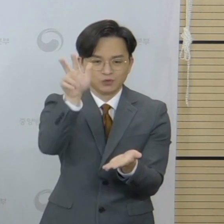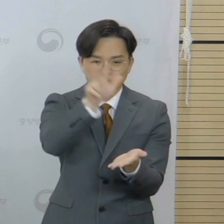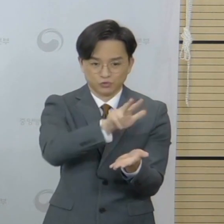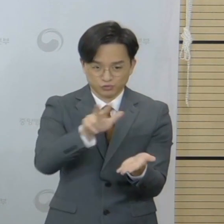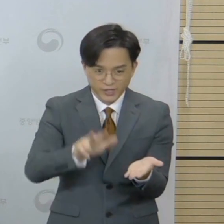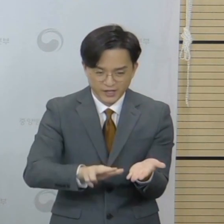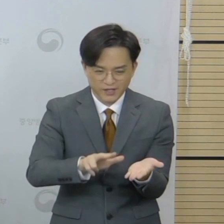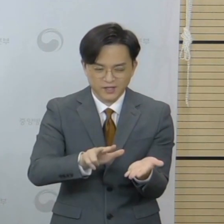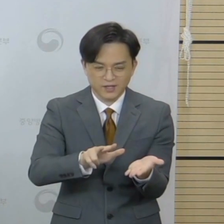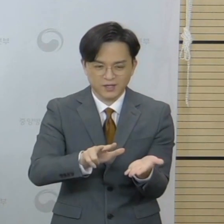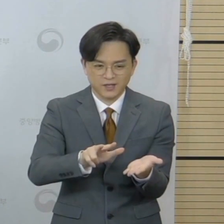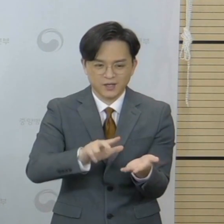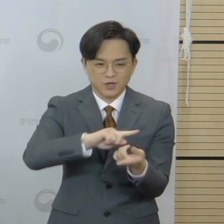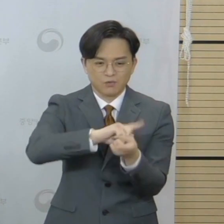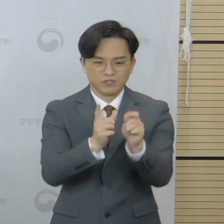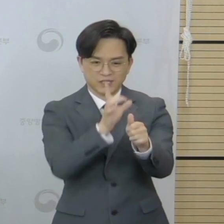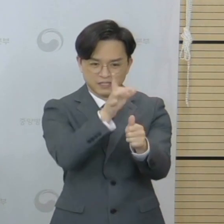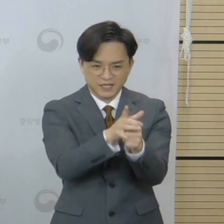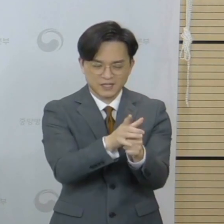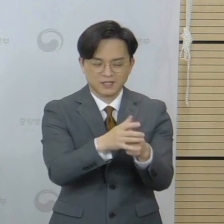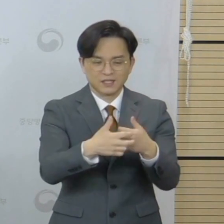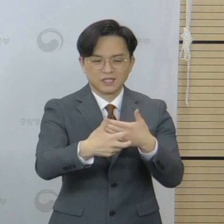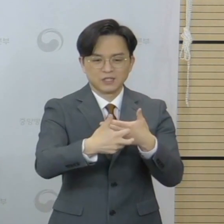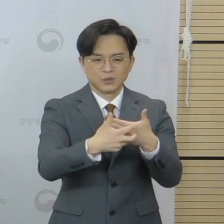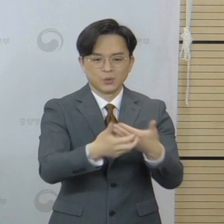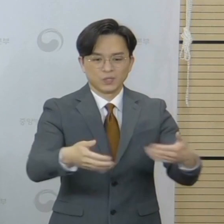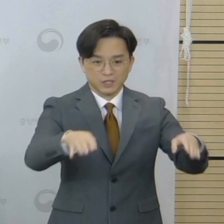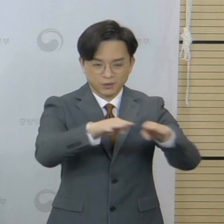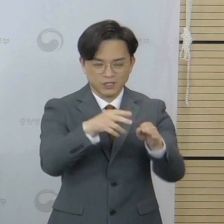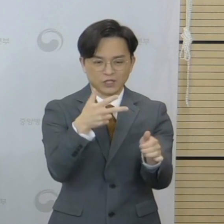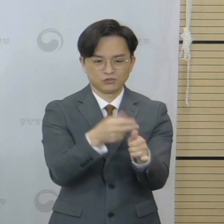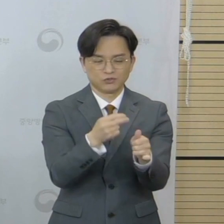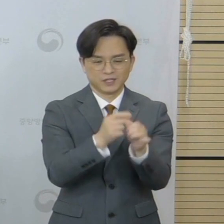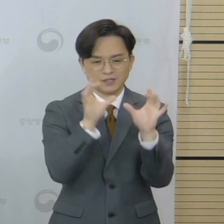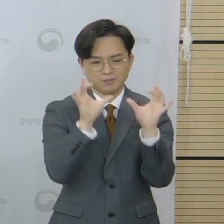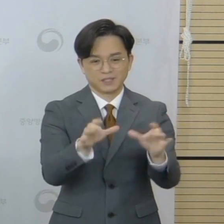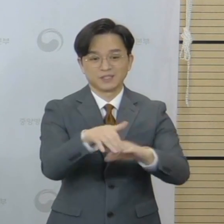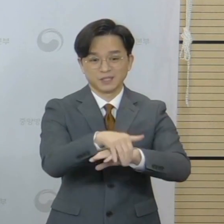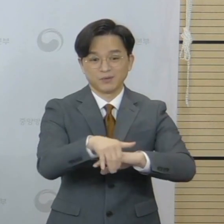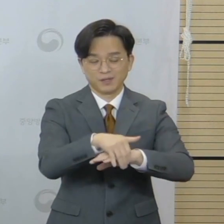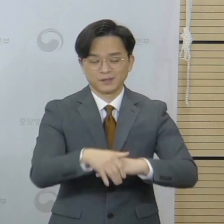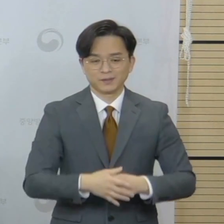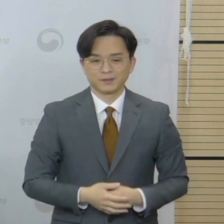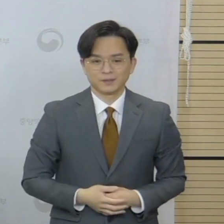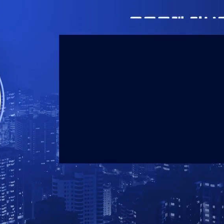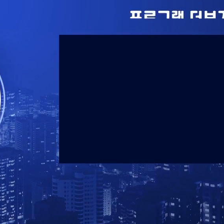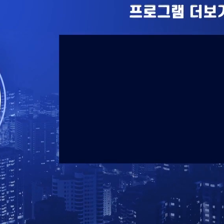위탁 의료기관 활용하여 접근성이 과 편의성을 높일 계획입니다